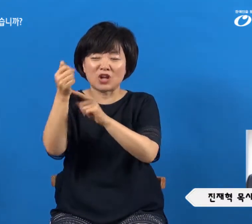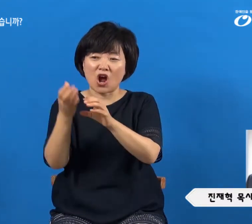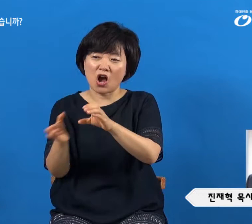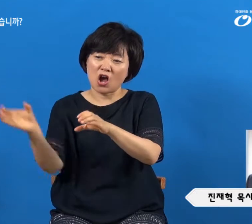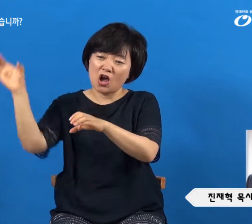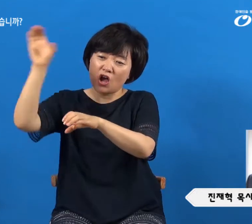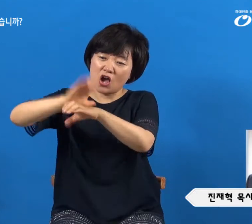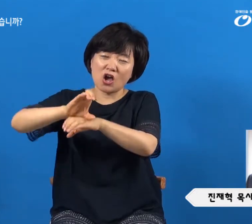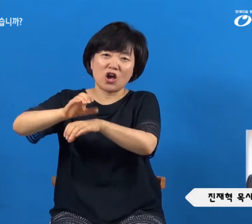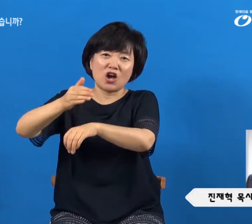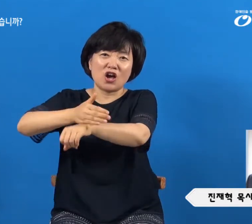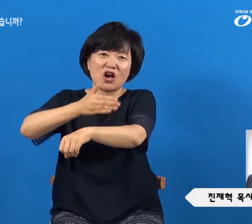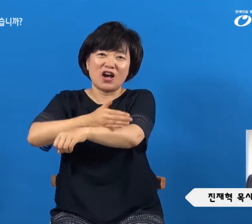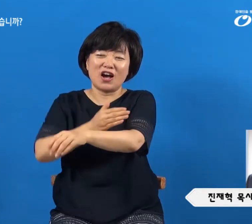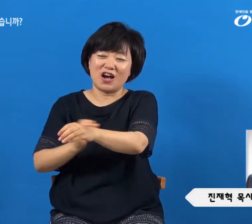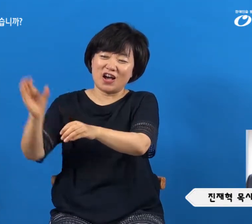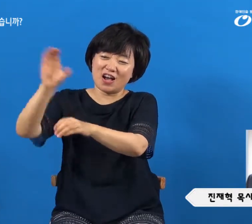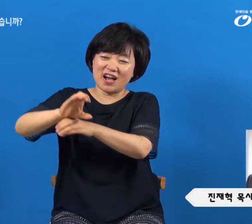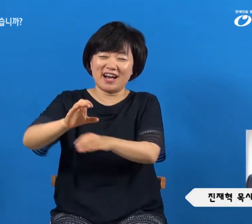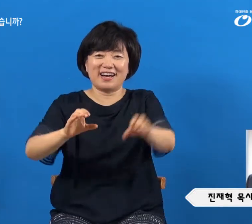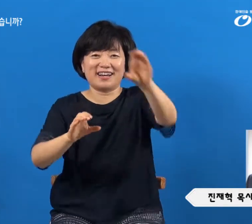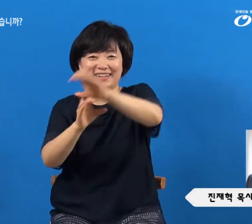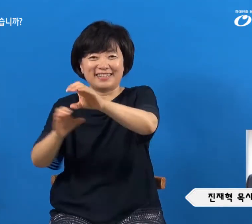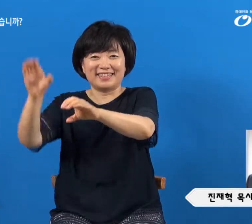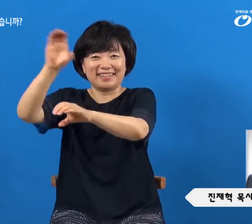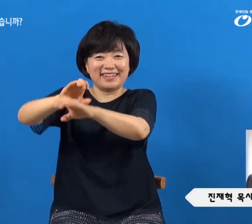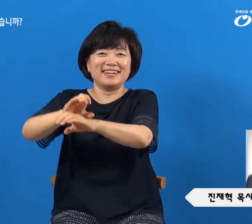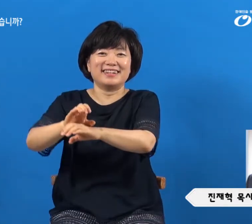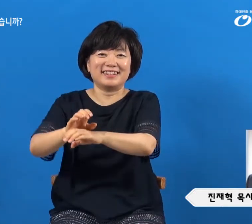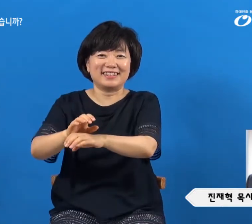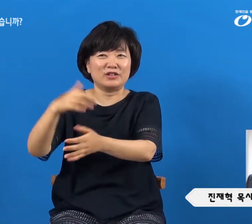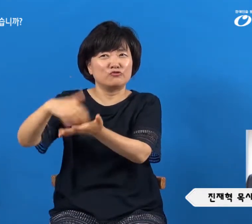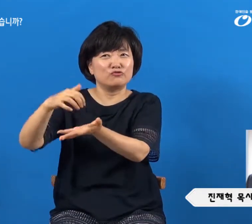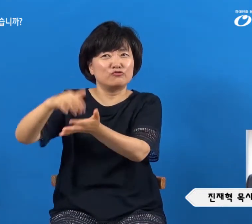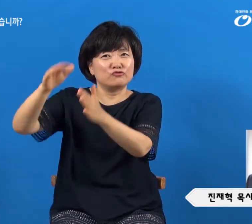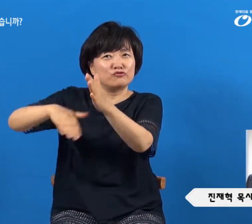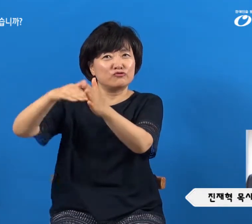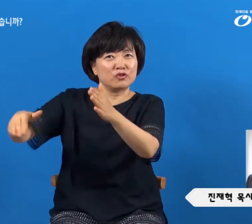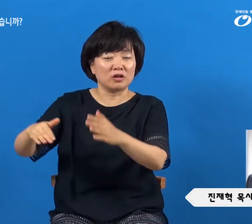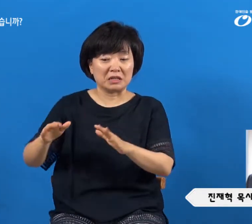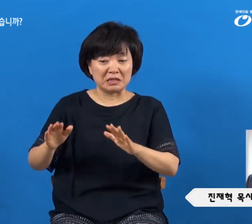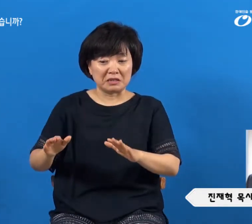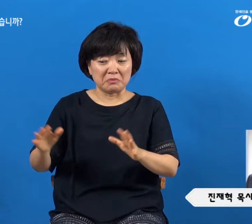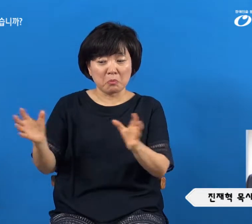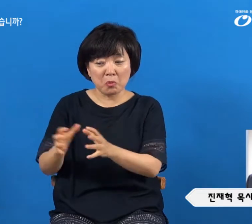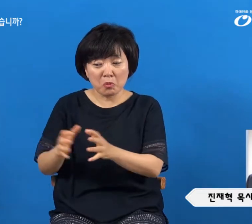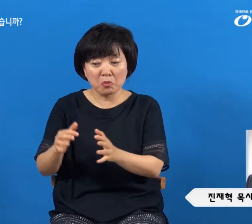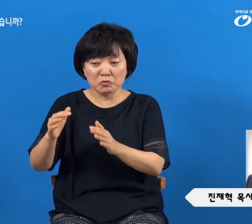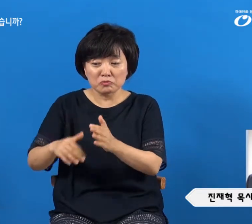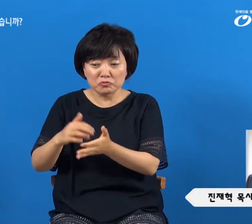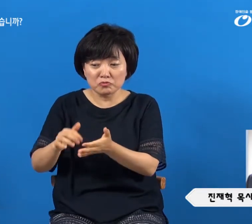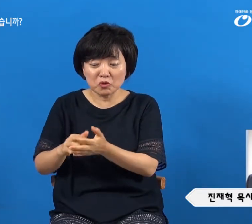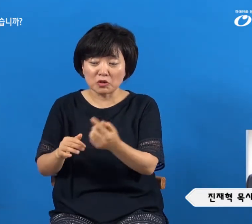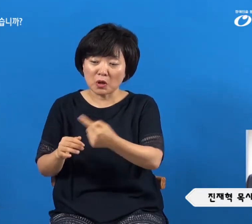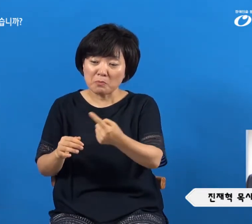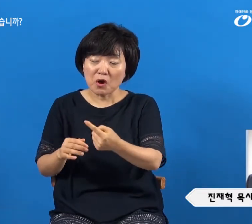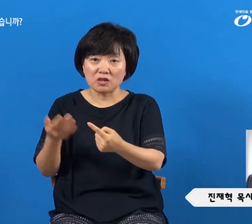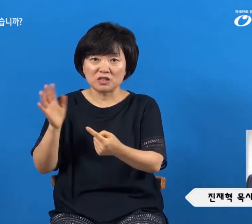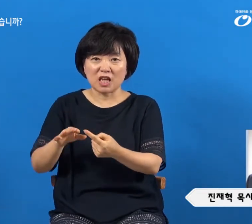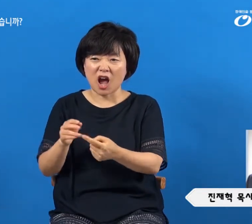반올림은커녕 올림에 올림을 하는 경우가 얼마나 많은지 모릅니다. 그냥 제일 큰